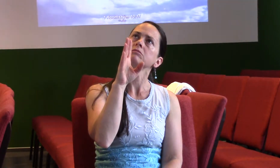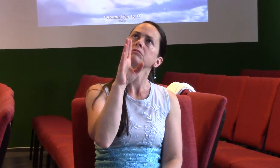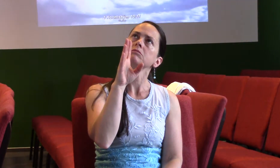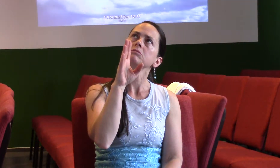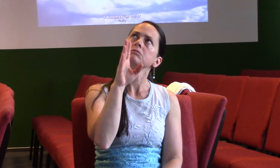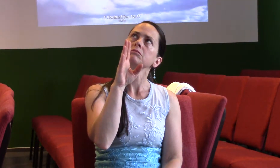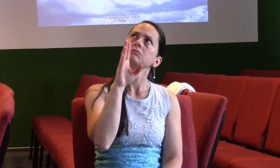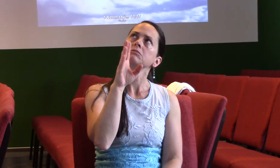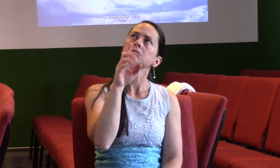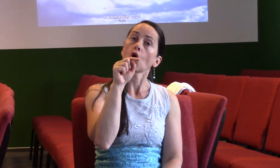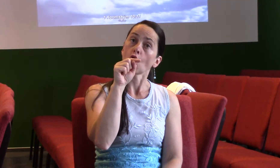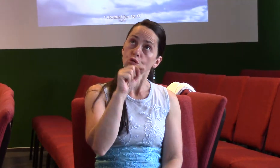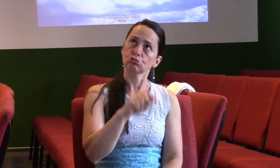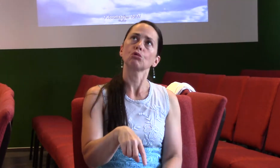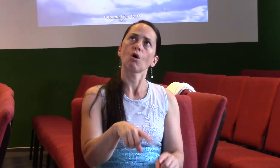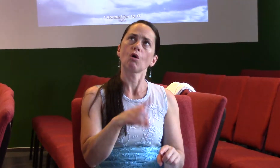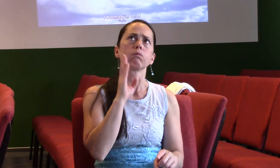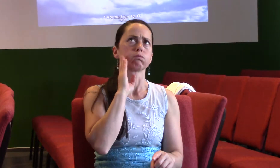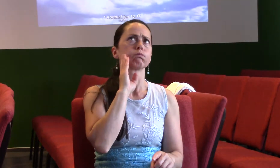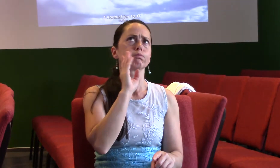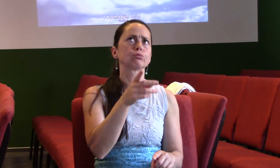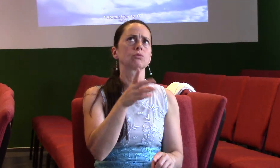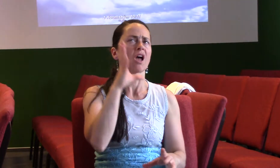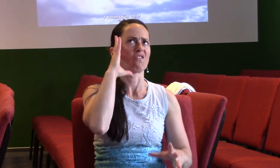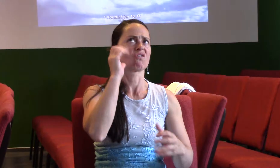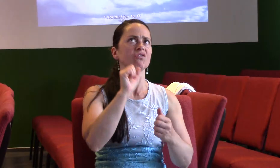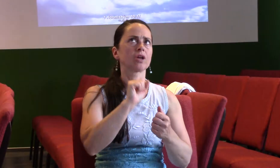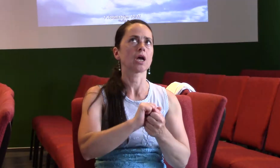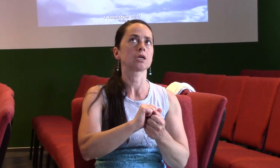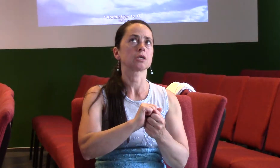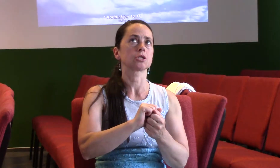Chceš to hned? Nebo jak? Řekni si.